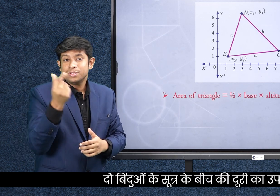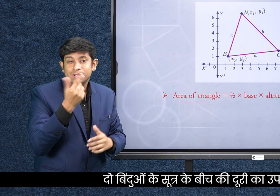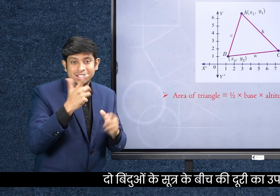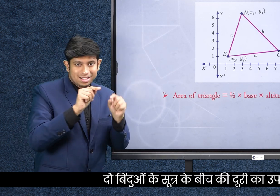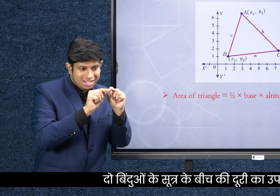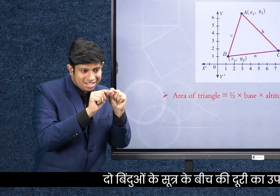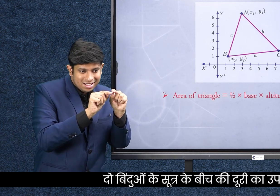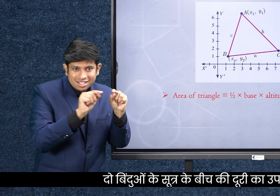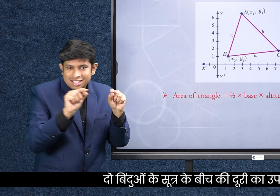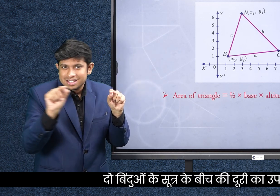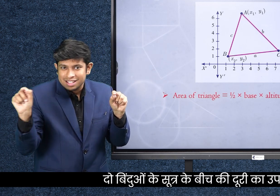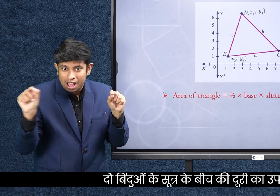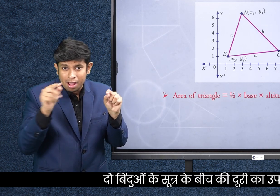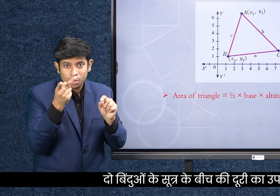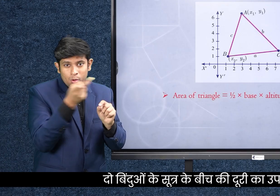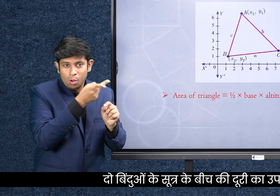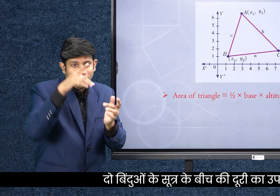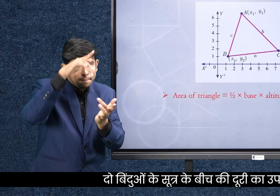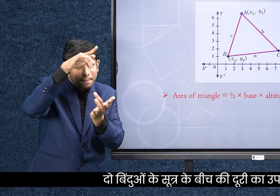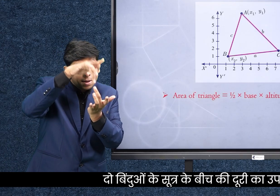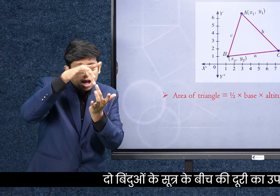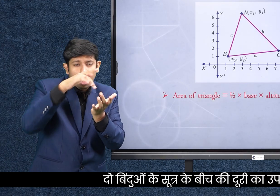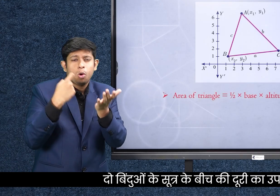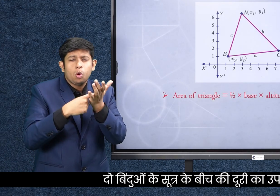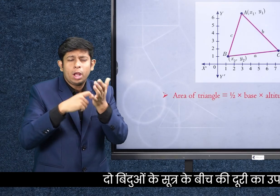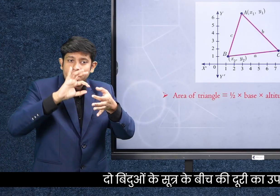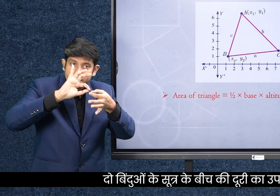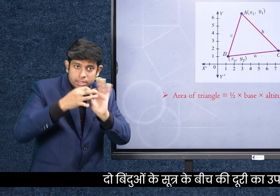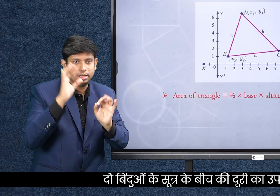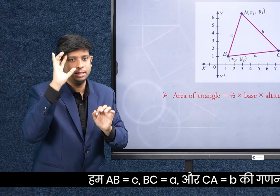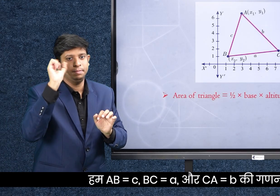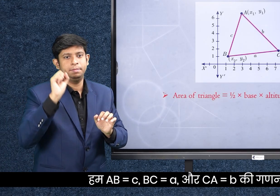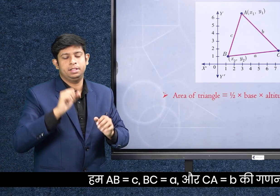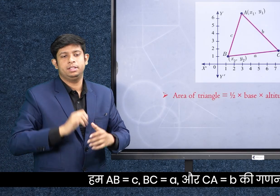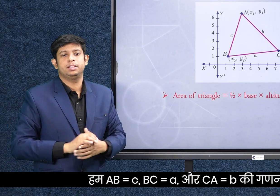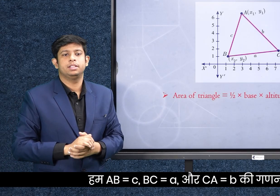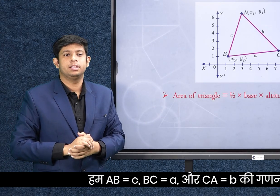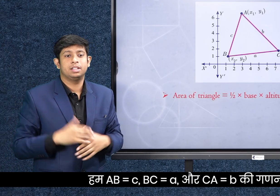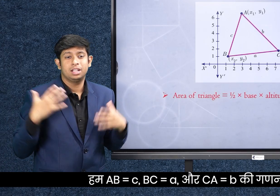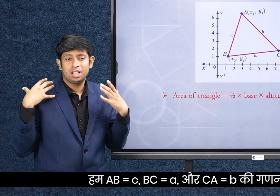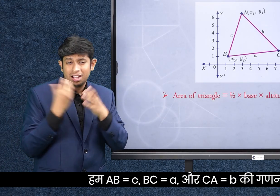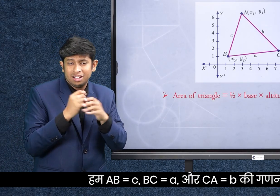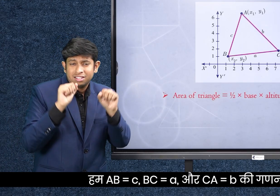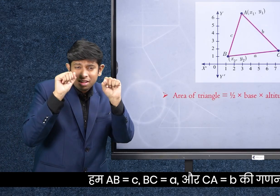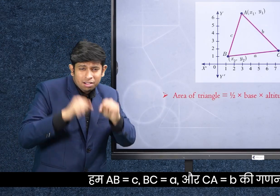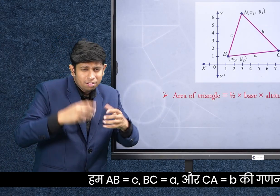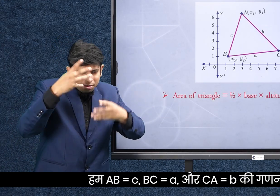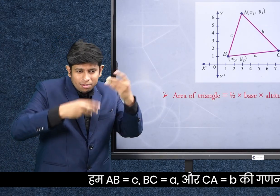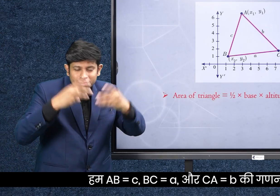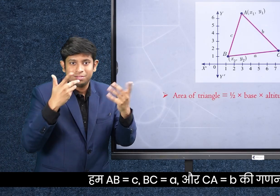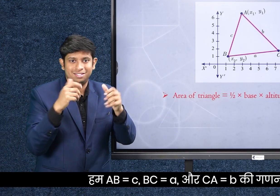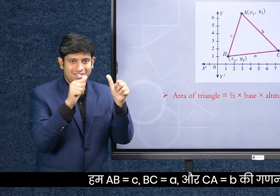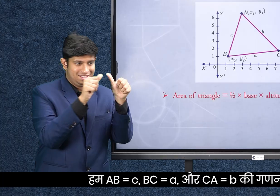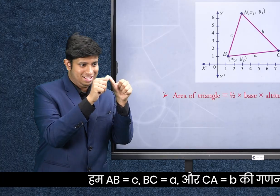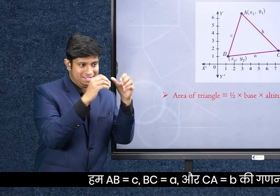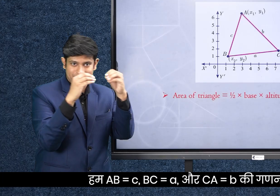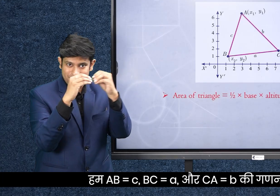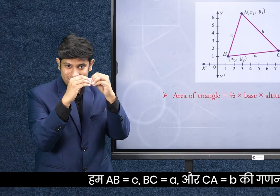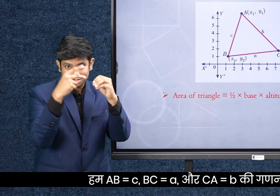दो बिंदुओं के सूत्र के बीच की दूरी का उपयोग करके हम AB इज इक्वल C, BC इज इक्वल स्मॉल a और